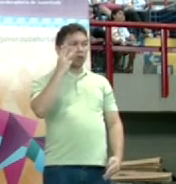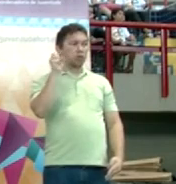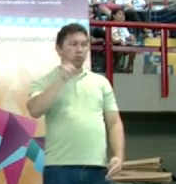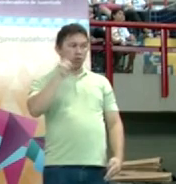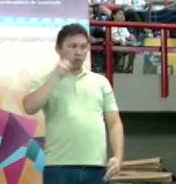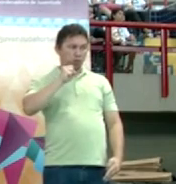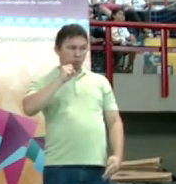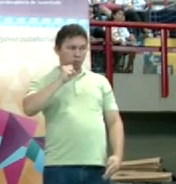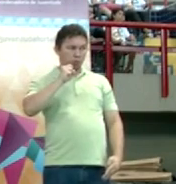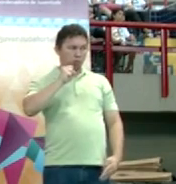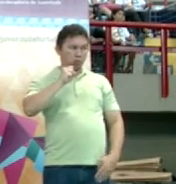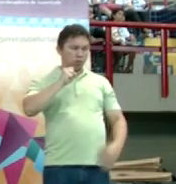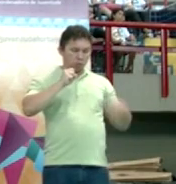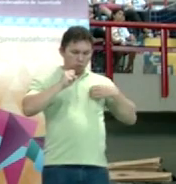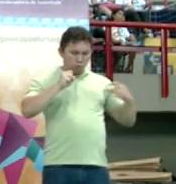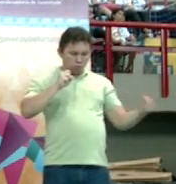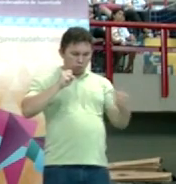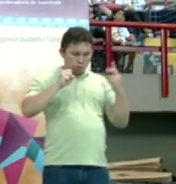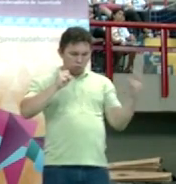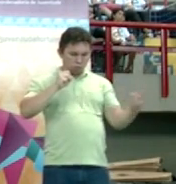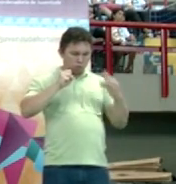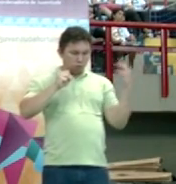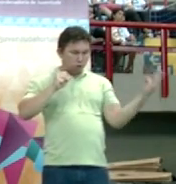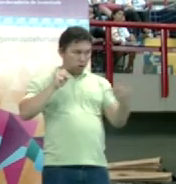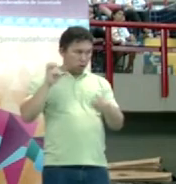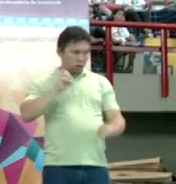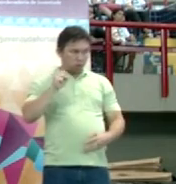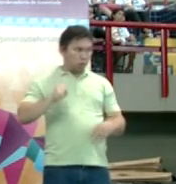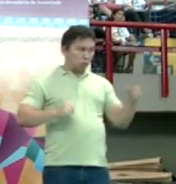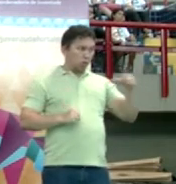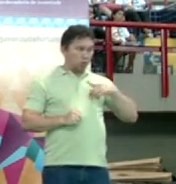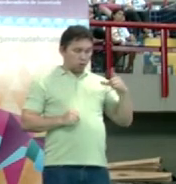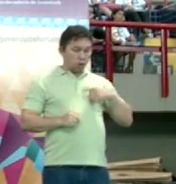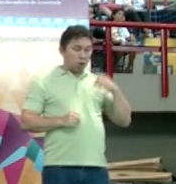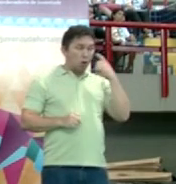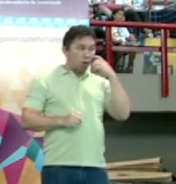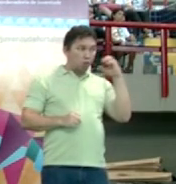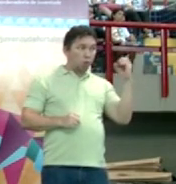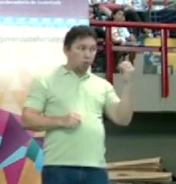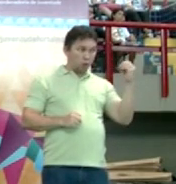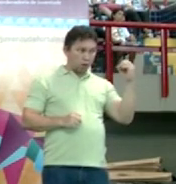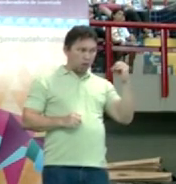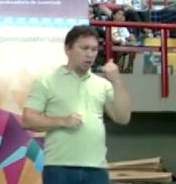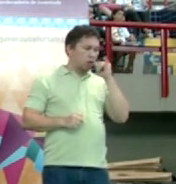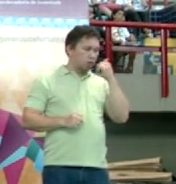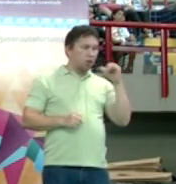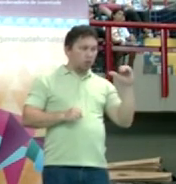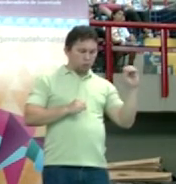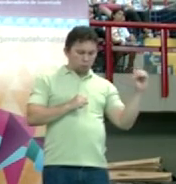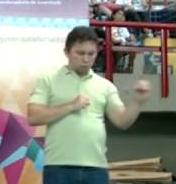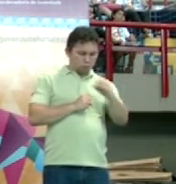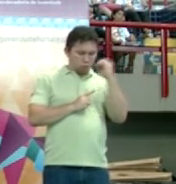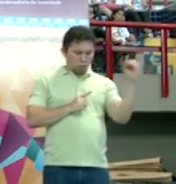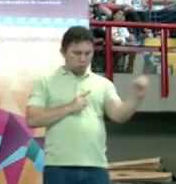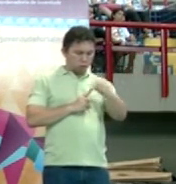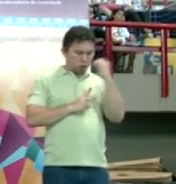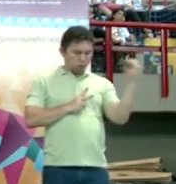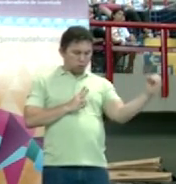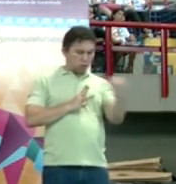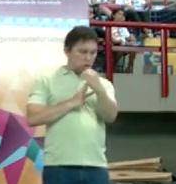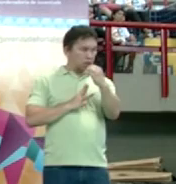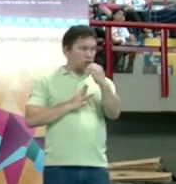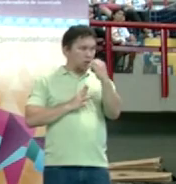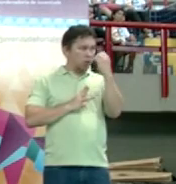fluxo. Então, se no lugar de carro eu colocar carga e disser assim, passam